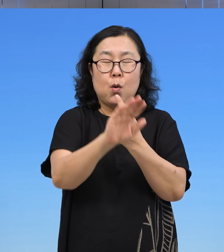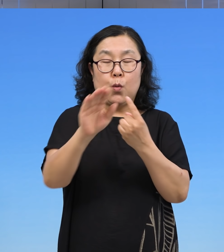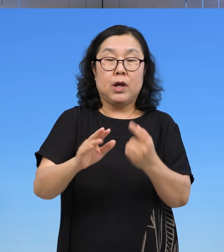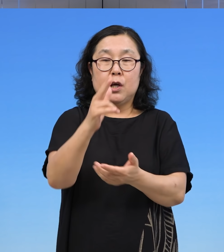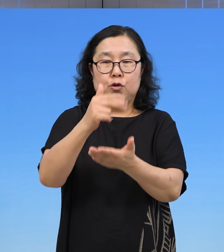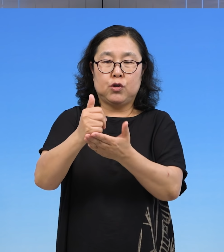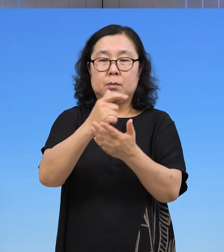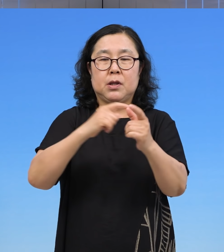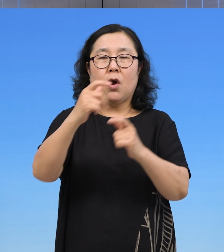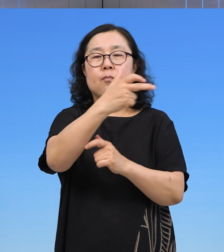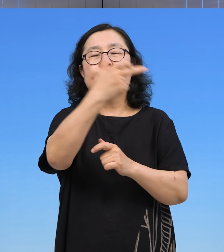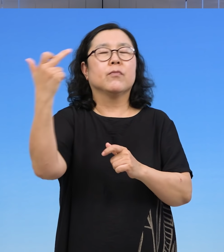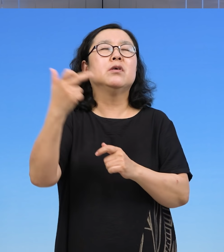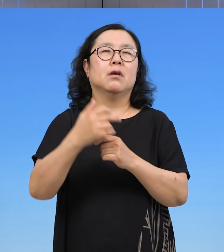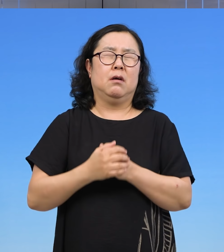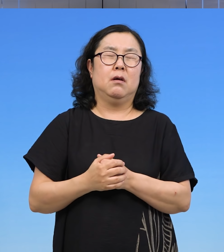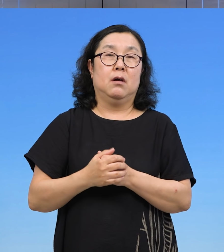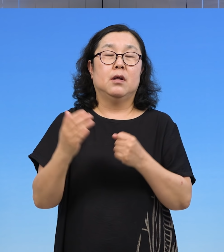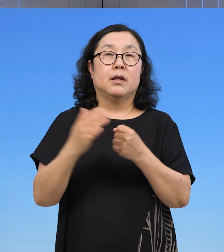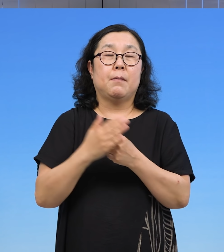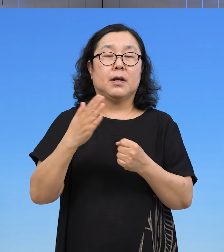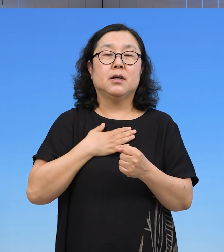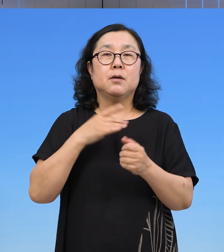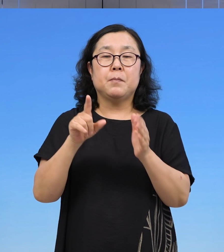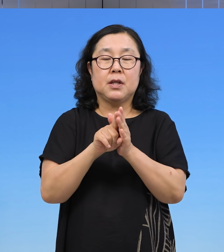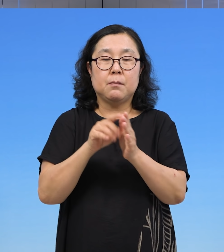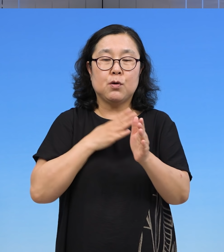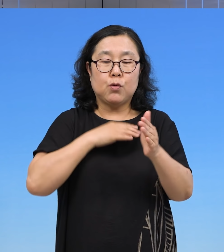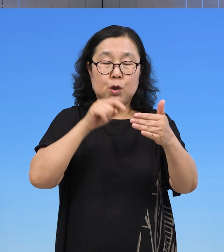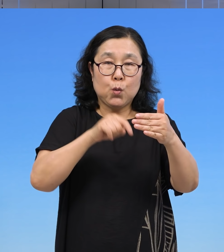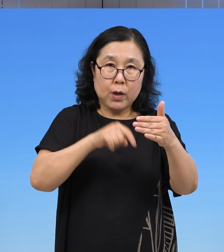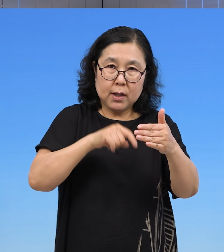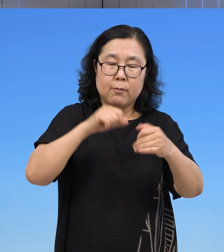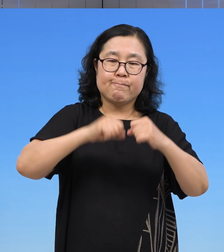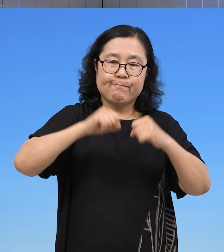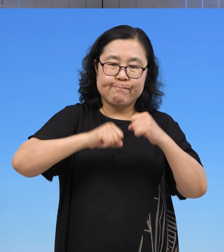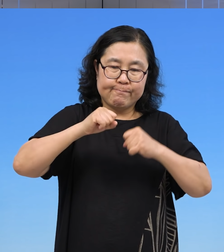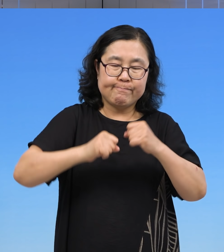거 이 믿음이 우리 안에 작동이 돼야 된다는 겁니다